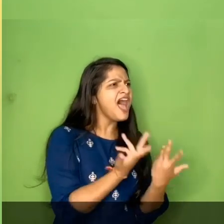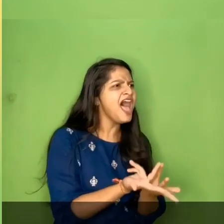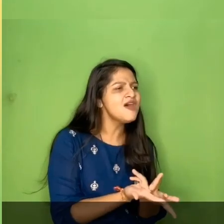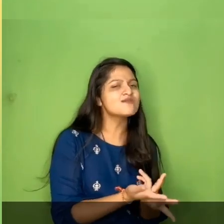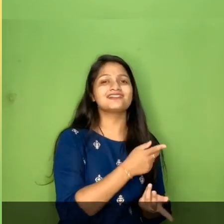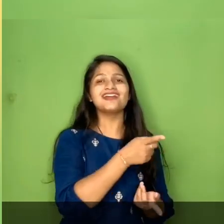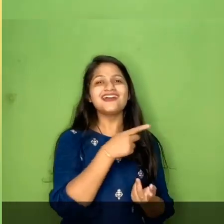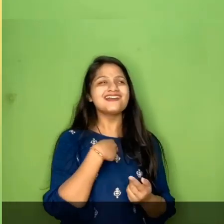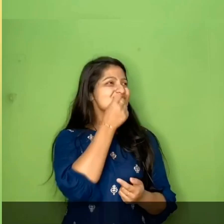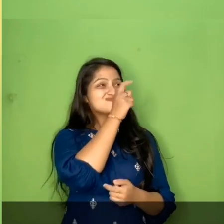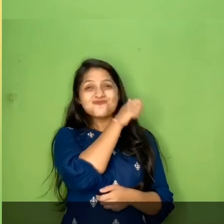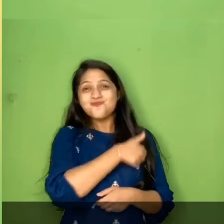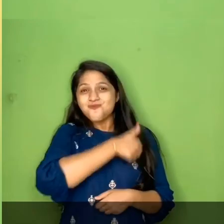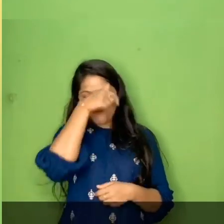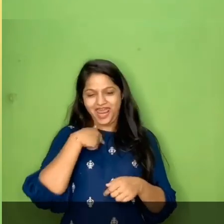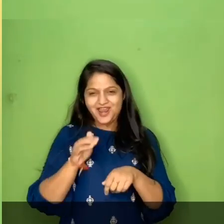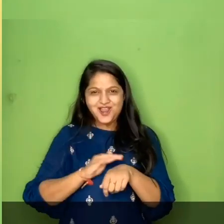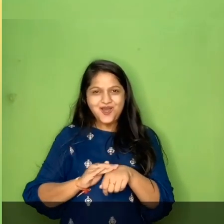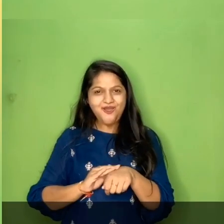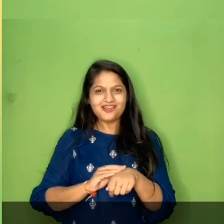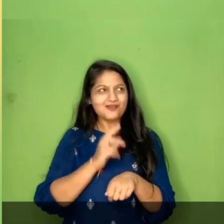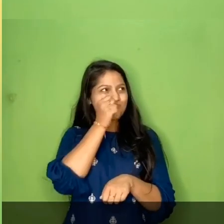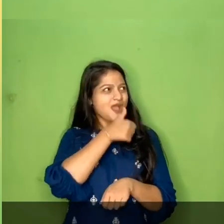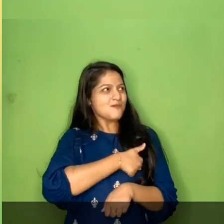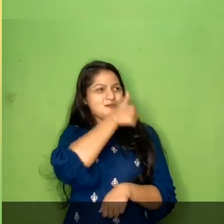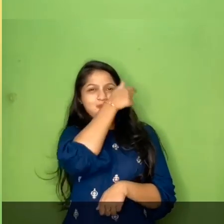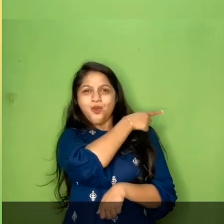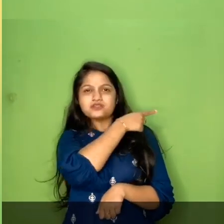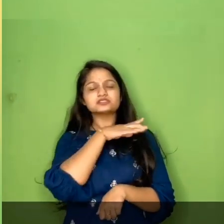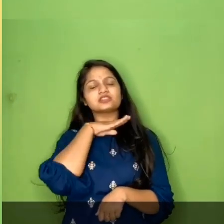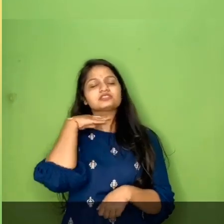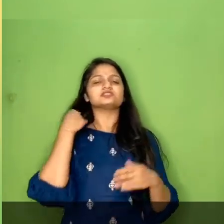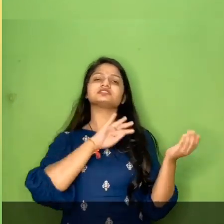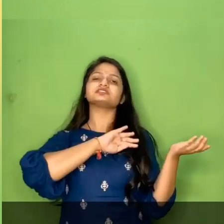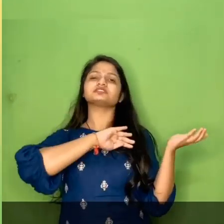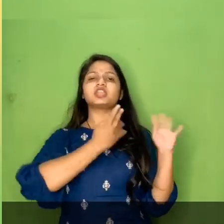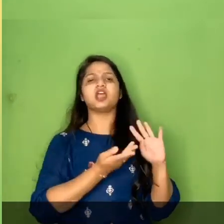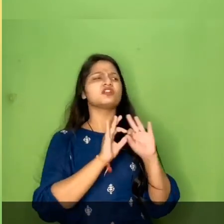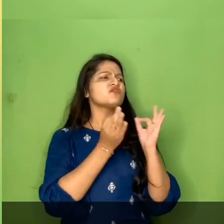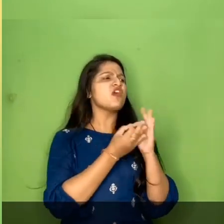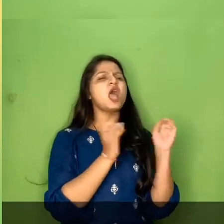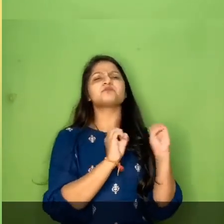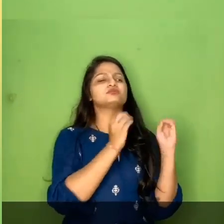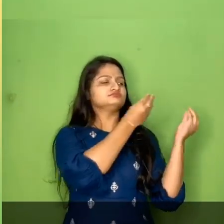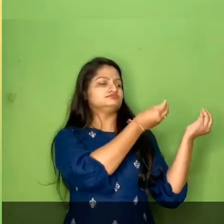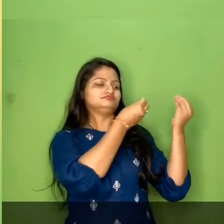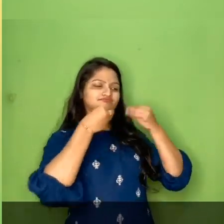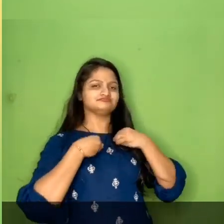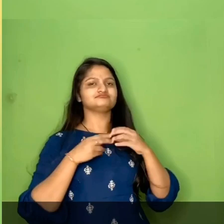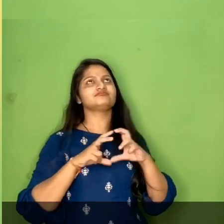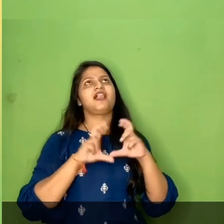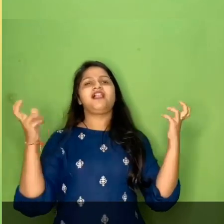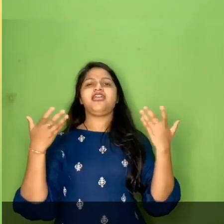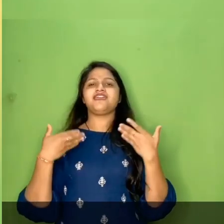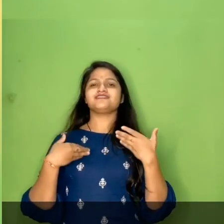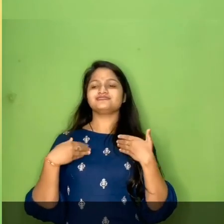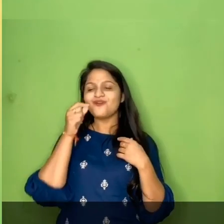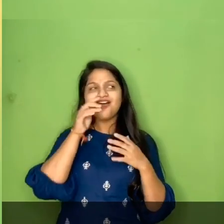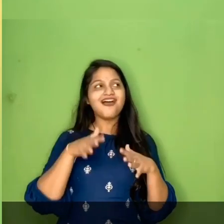और वहाँ देख के वो क्या पाता है कि जो वो मज़दूर था अब वो वहाँ पे मालिक बन गया है। वो कैसे?